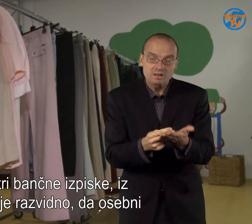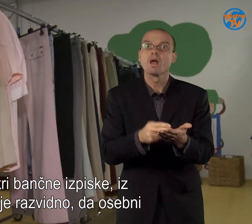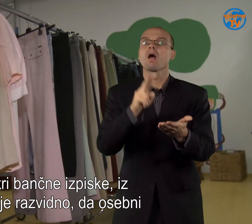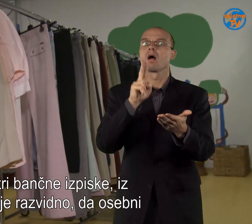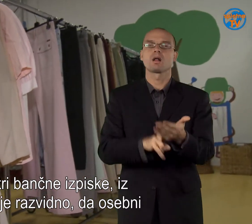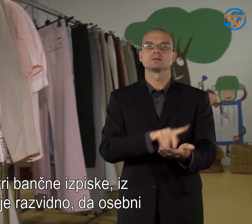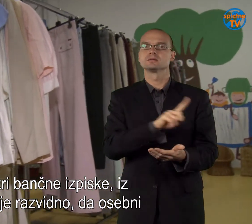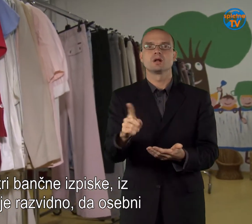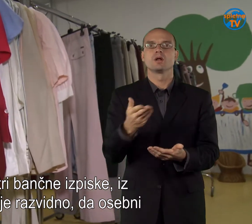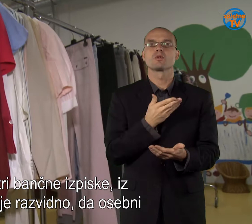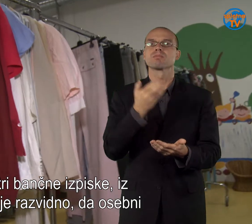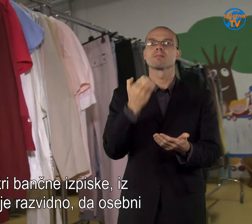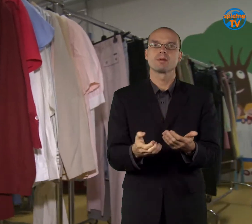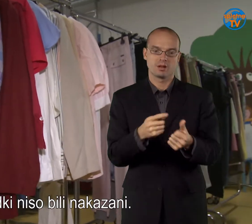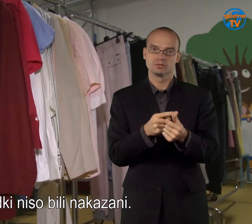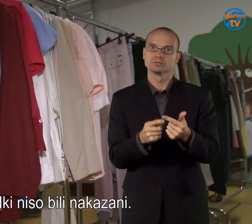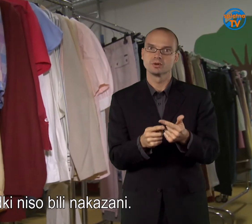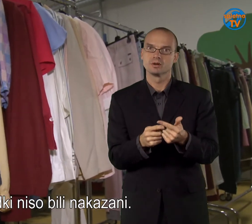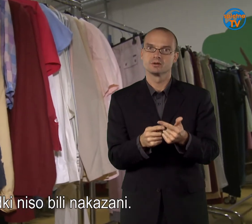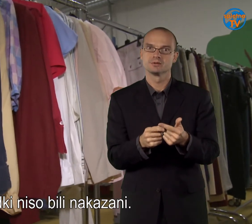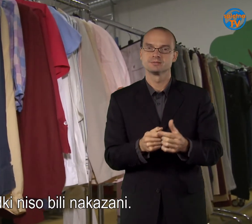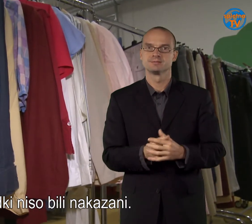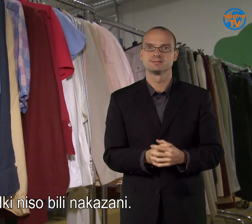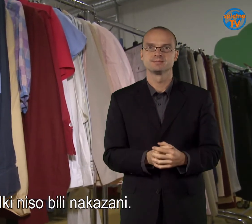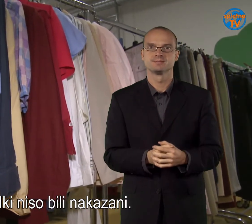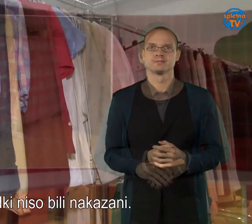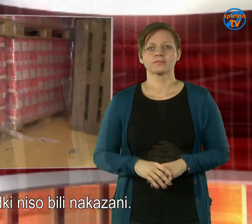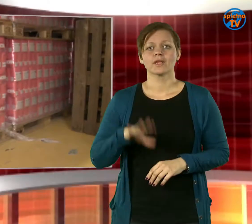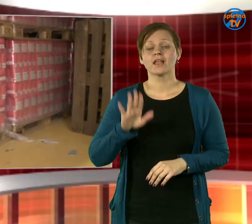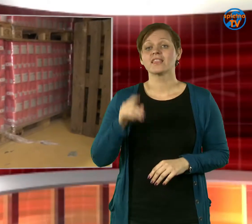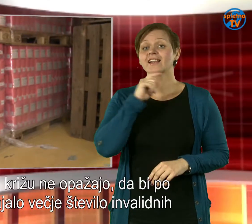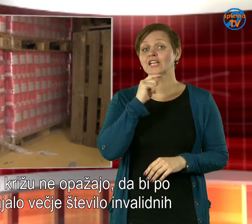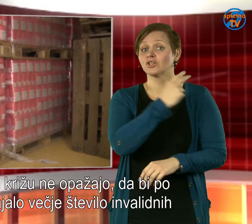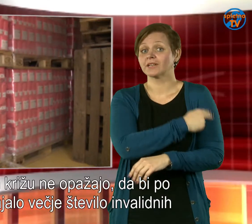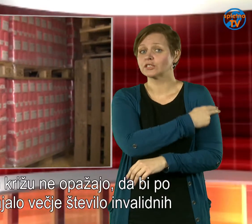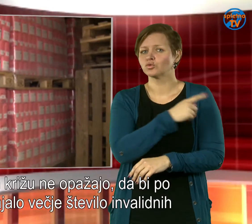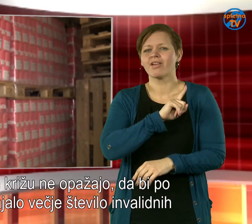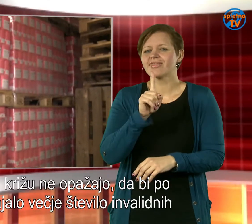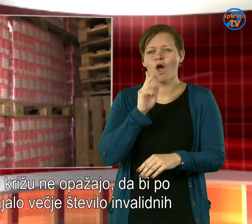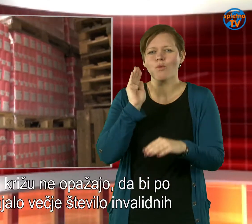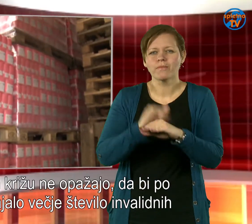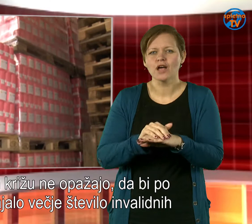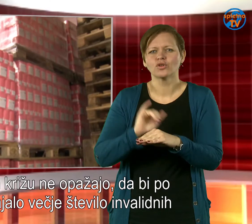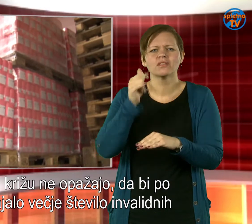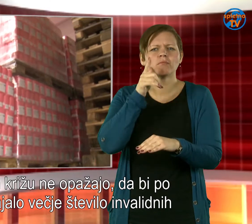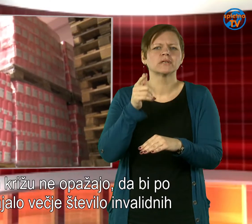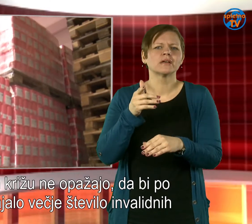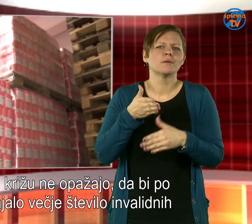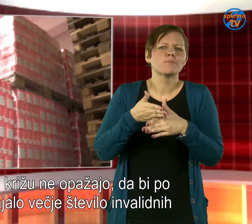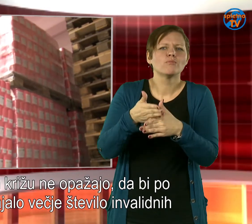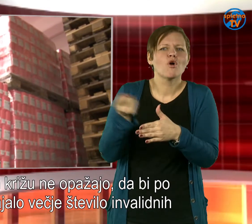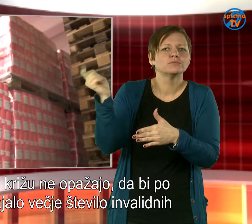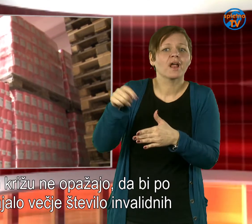videli, da ni bilo osebnega dohodka nakazanega. Na Rdečem križu ne opažajo, da bi po